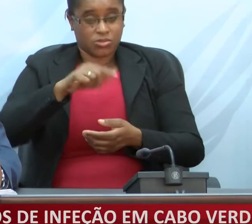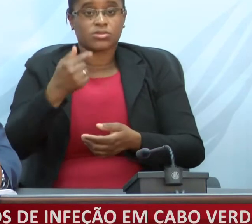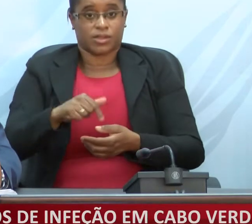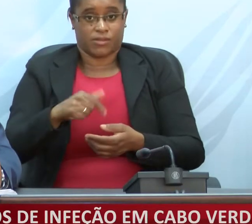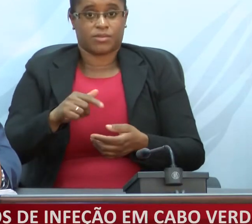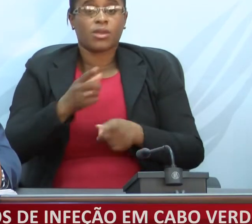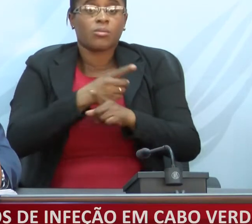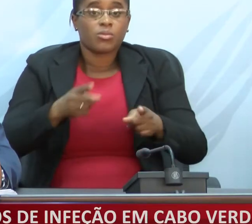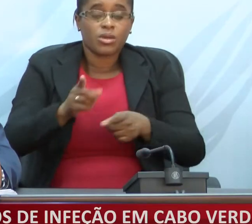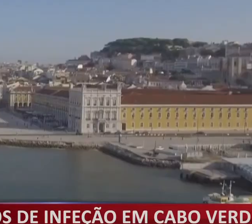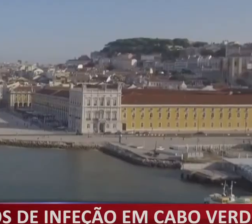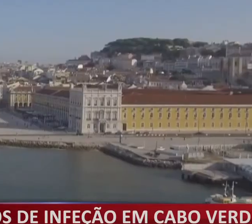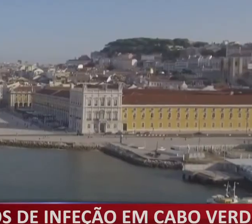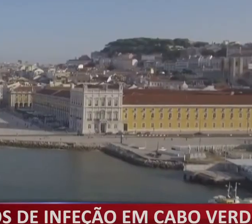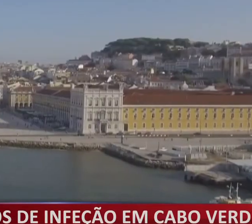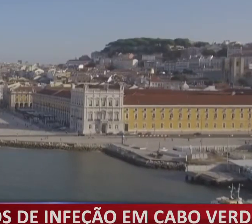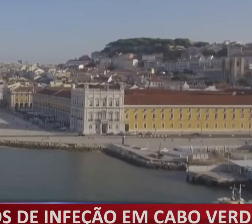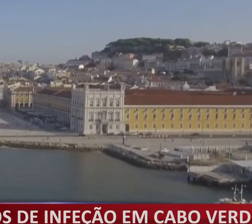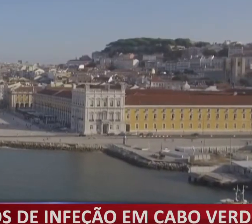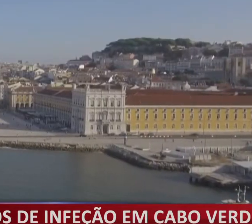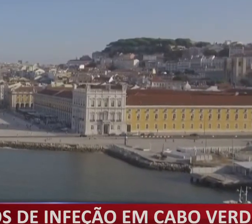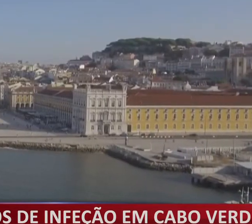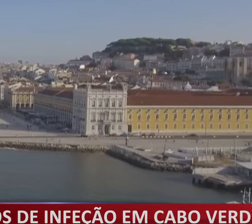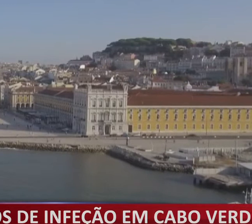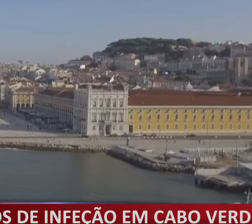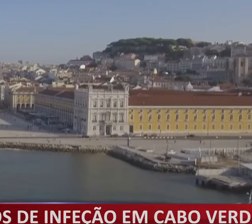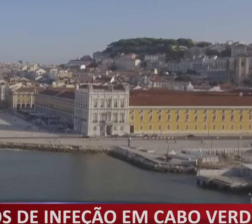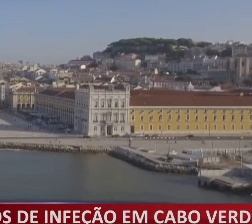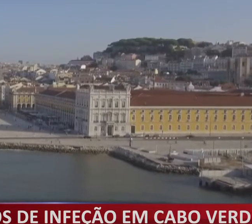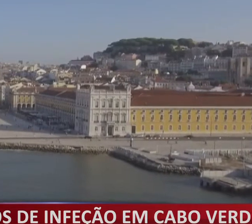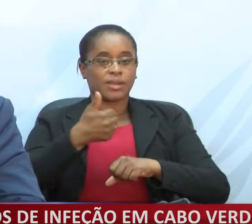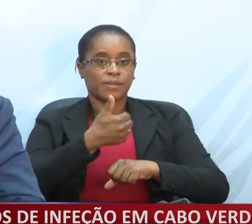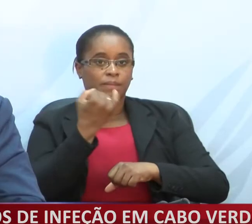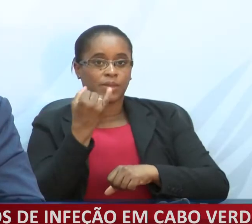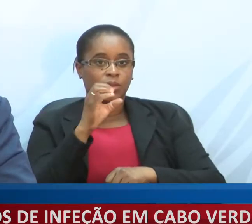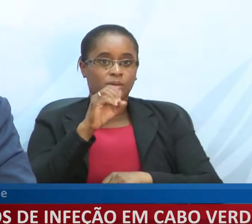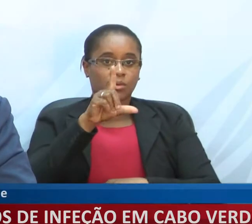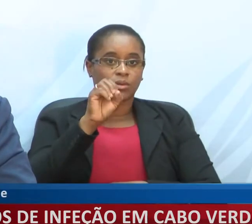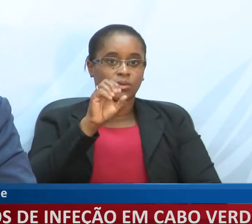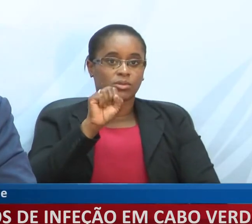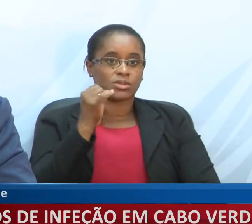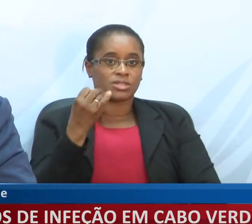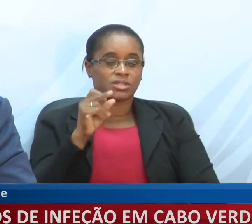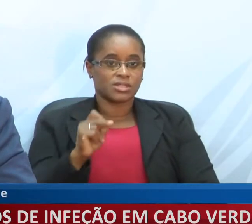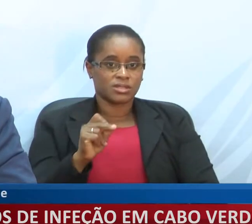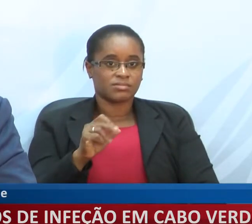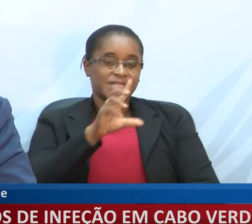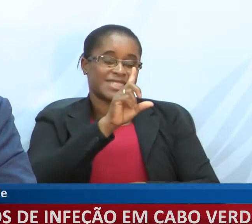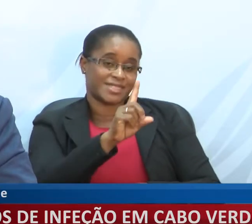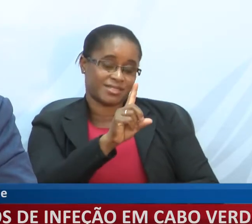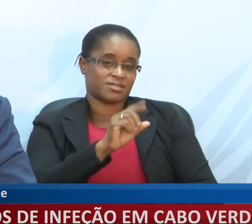os quais um caso importado de Portugal e os restantes da transmissão local. 6 são